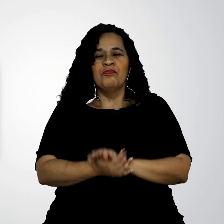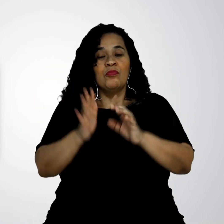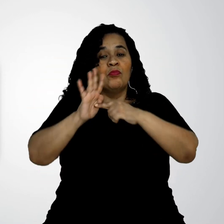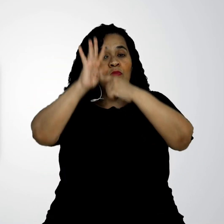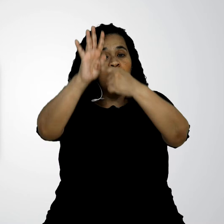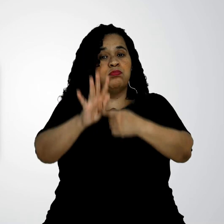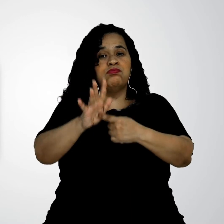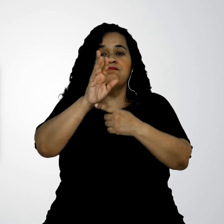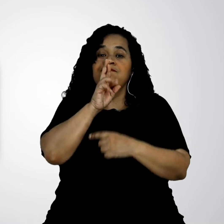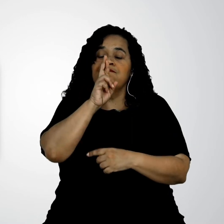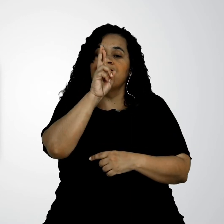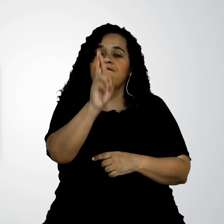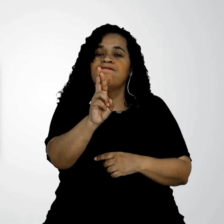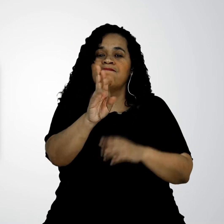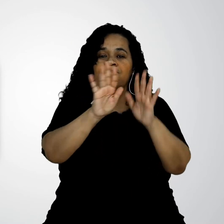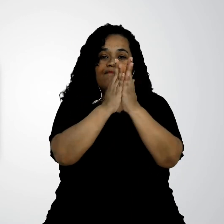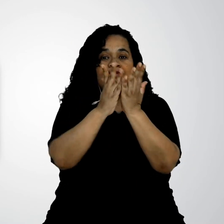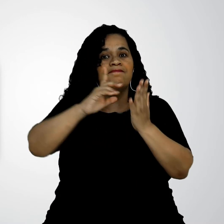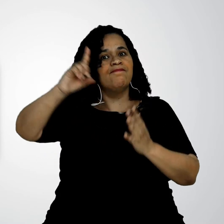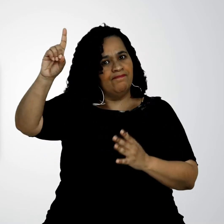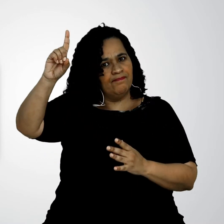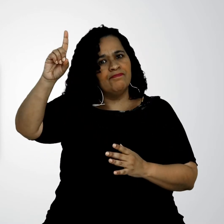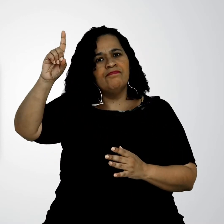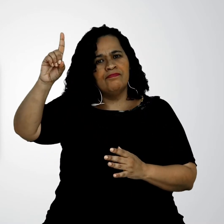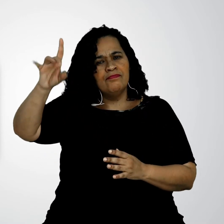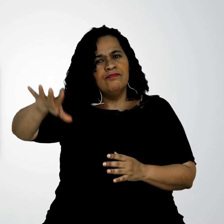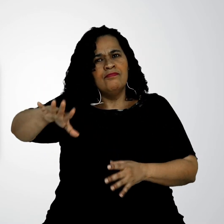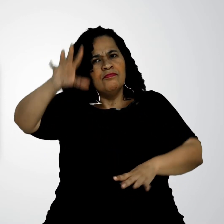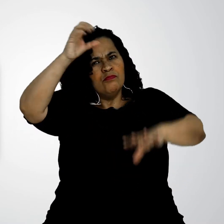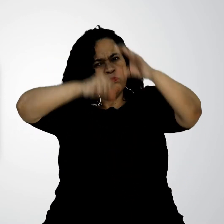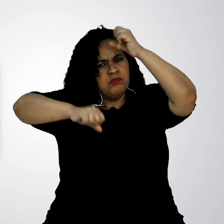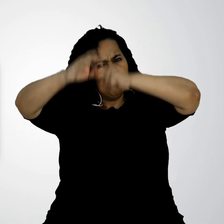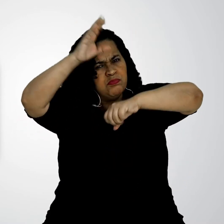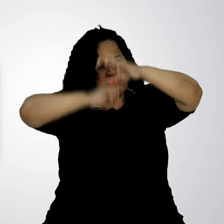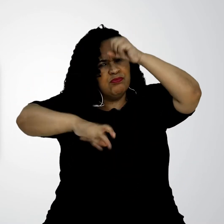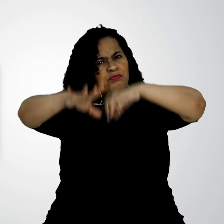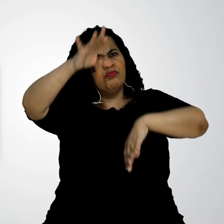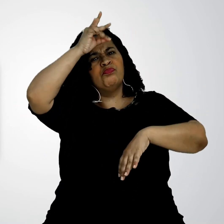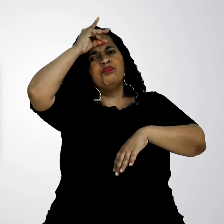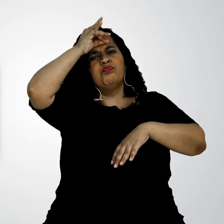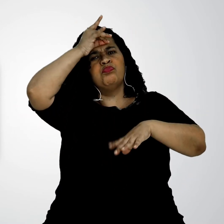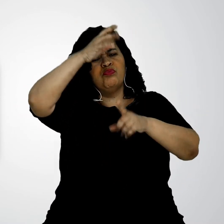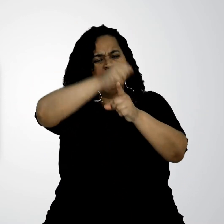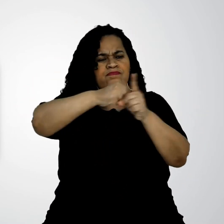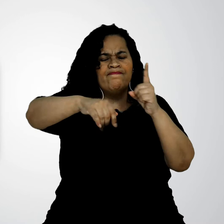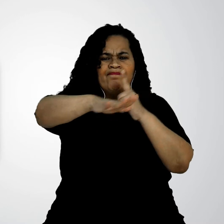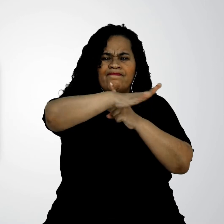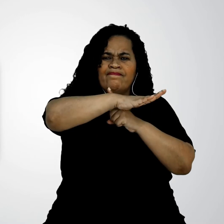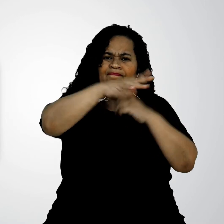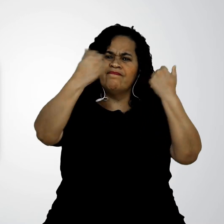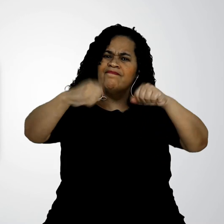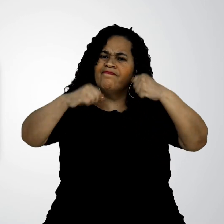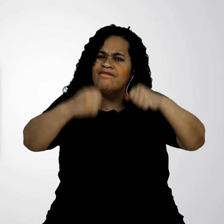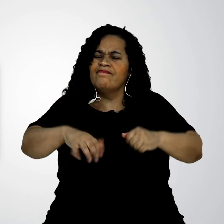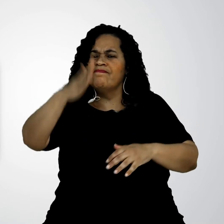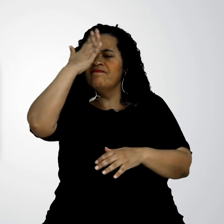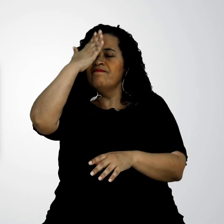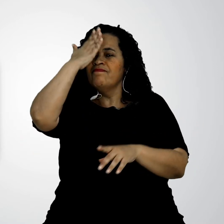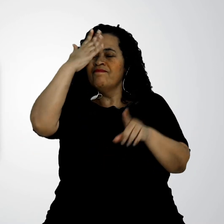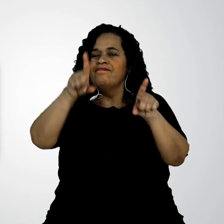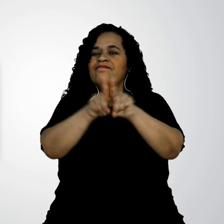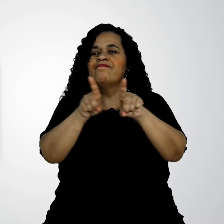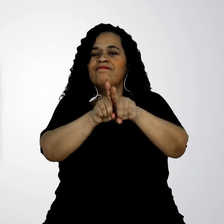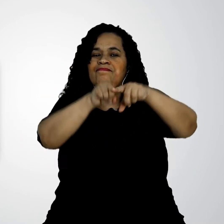trazendo respostas bíblicas para essa questão, que é uma questão contemporânea na nossa sociedade, a chamada ideologia